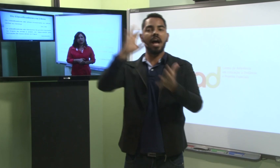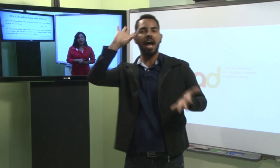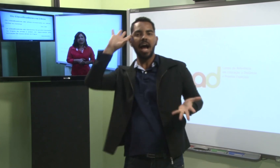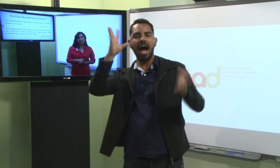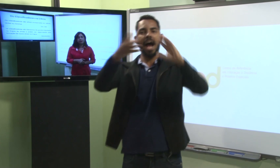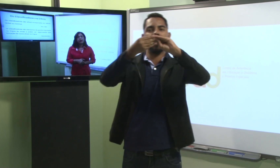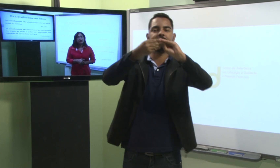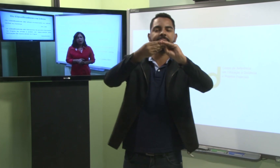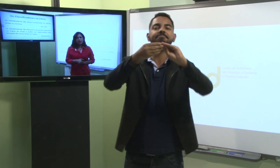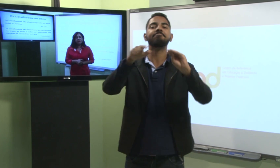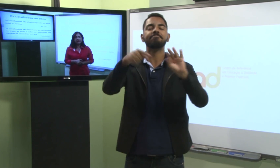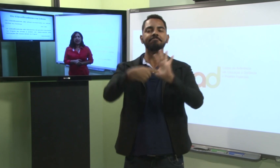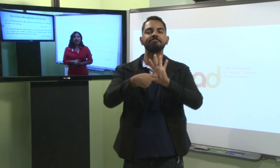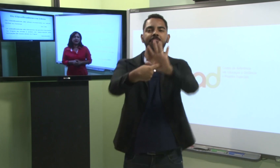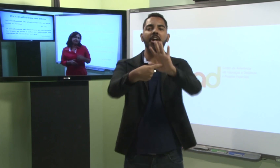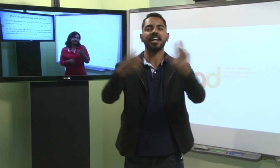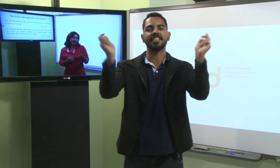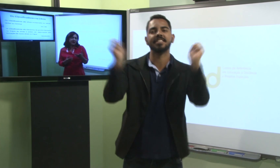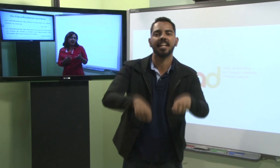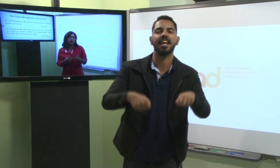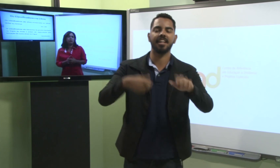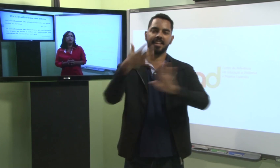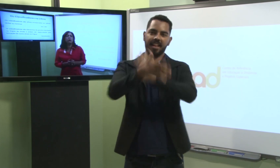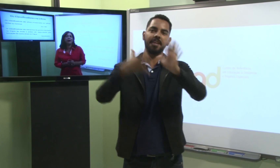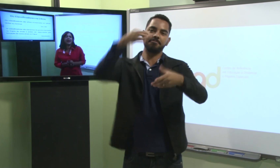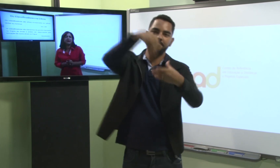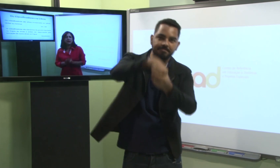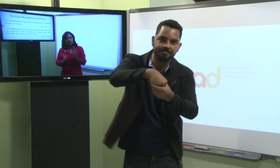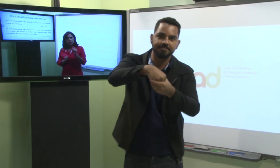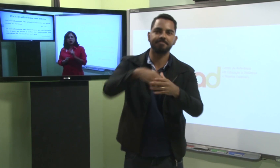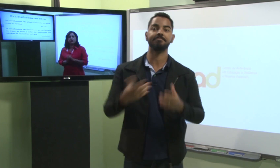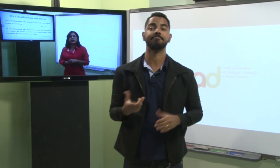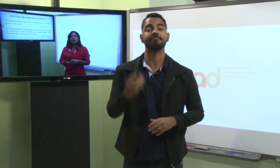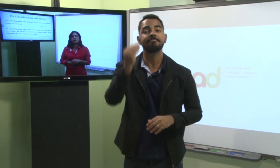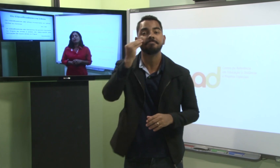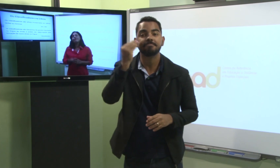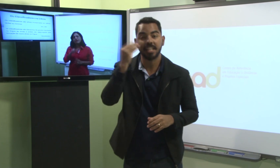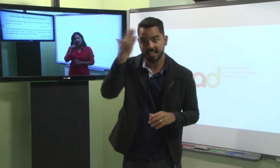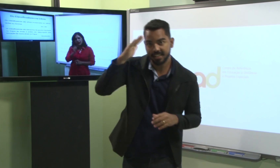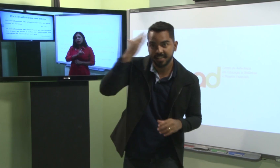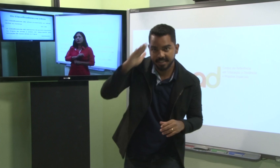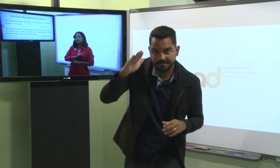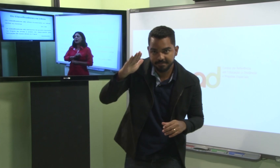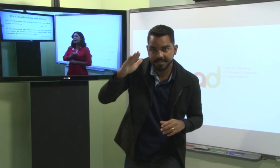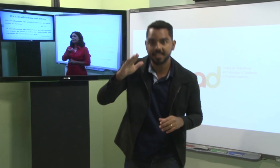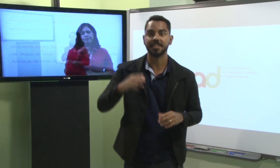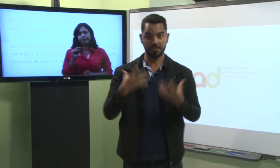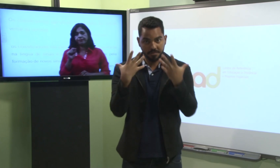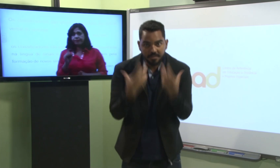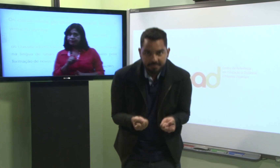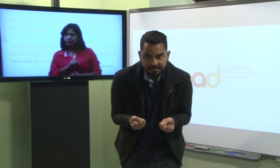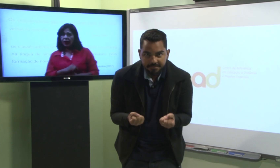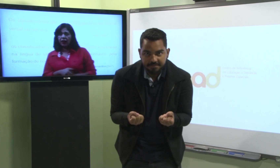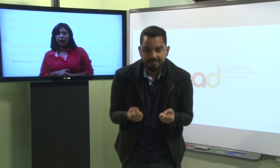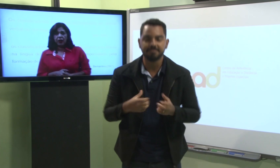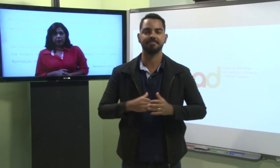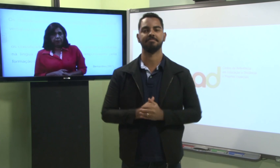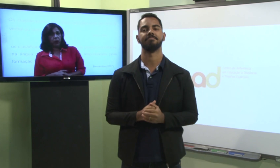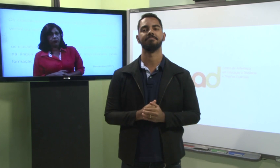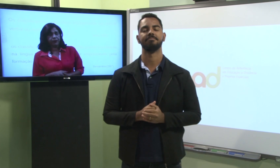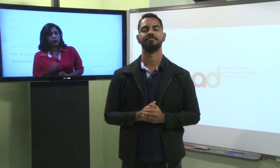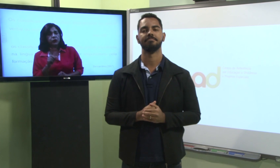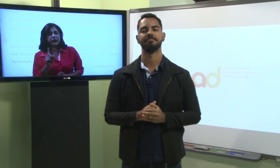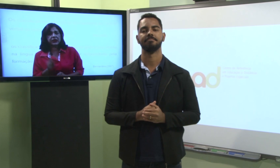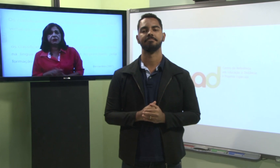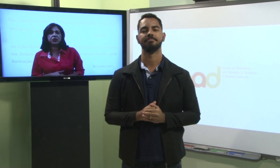línguas de sinais. Vamos tentar entender um pouco mais sobre isso? Então vamos lá.